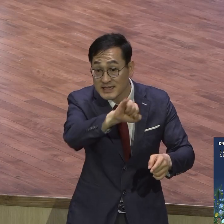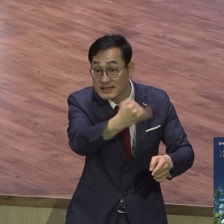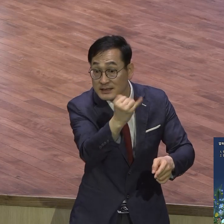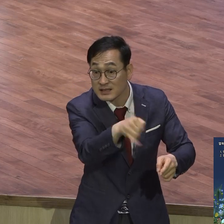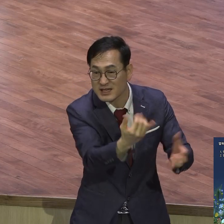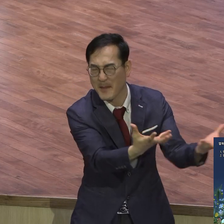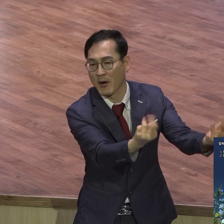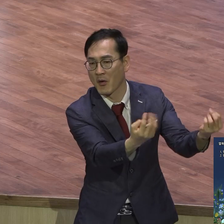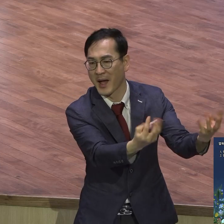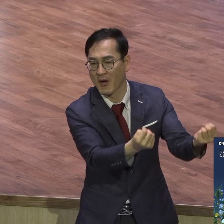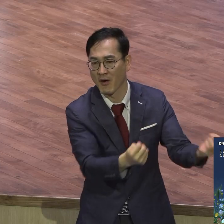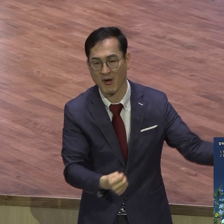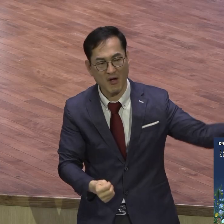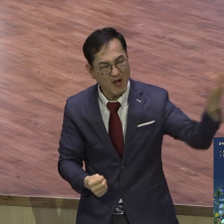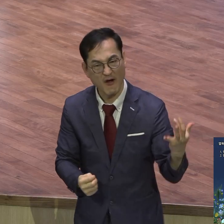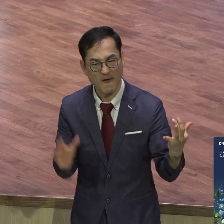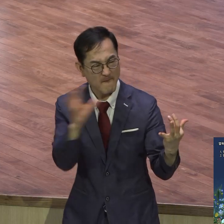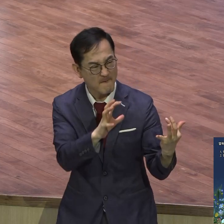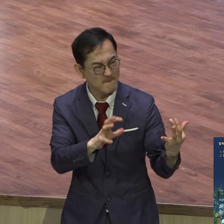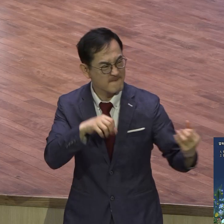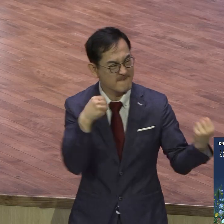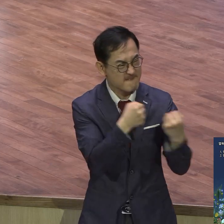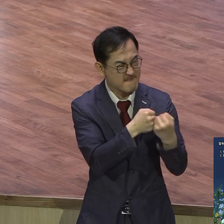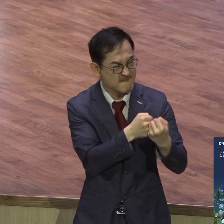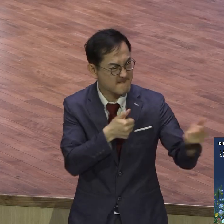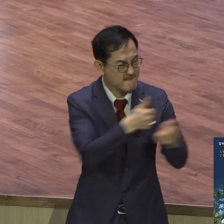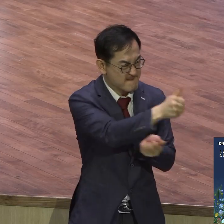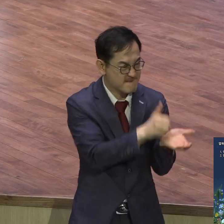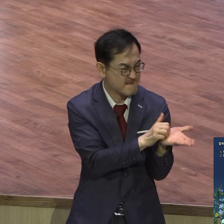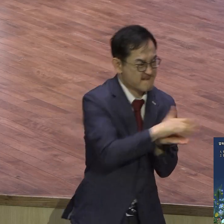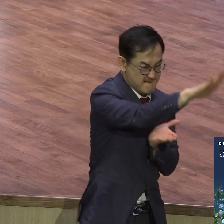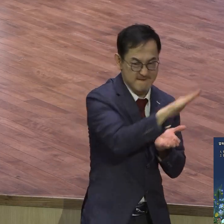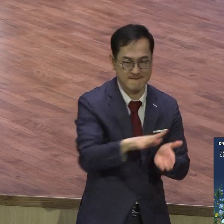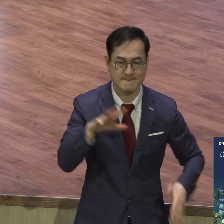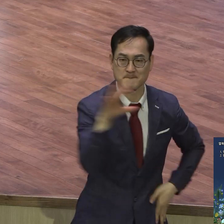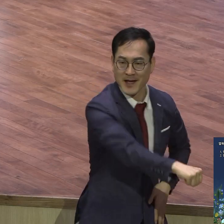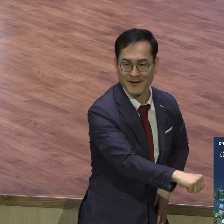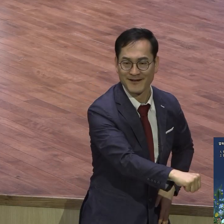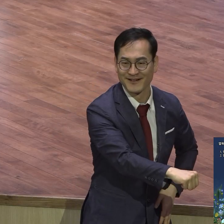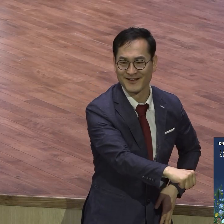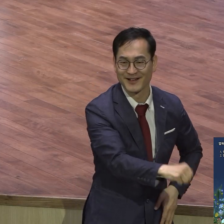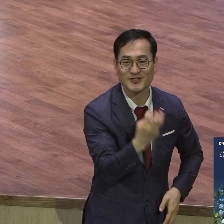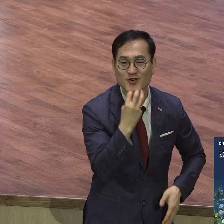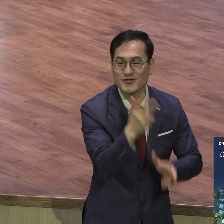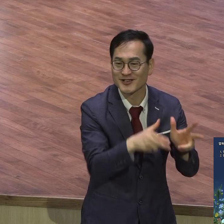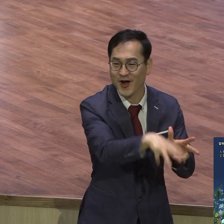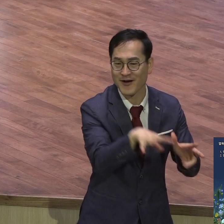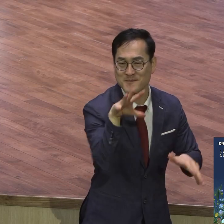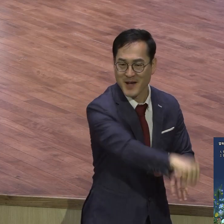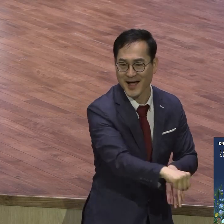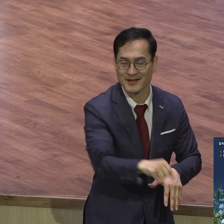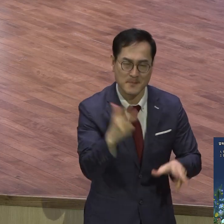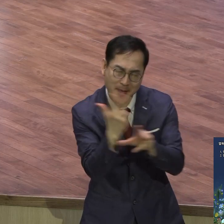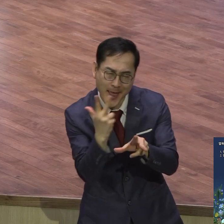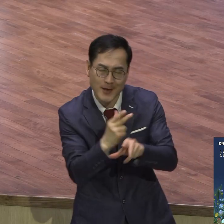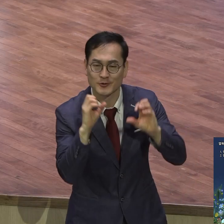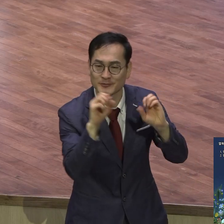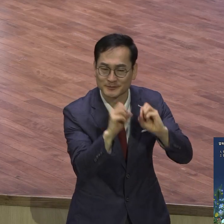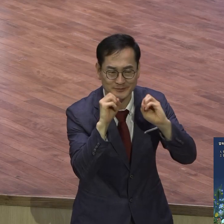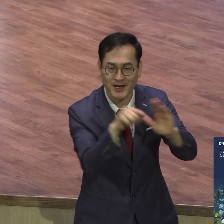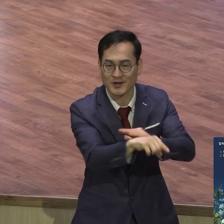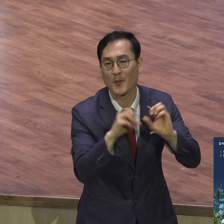많아요 그거 봐 개박살내보 다 쫓아내보 우리가 이 서울역을 장악했어요 그렇게 보금을